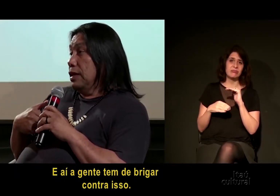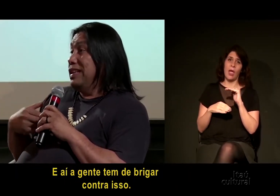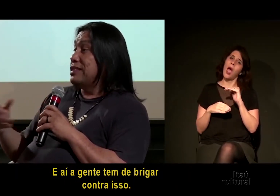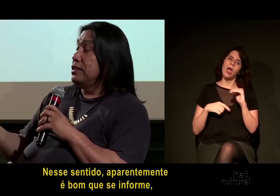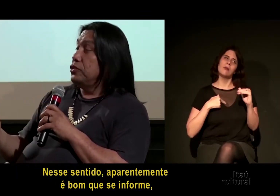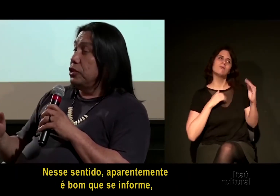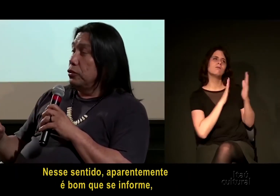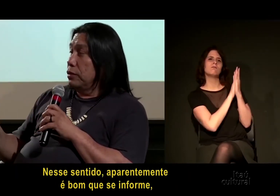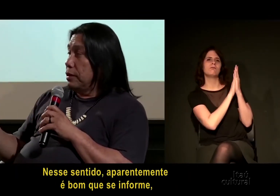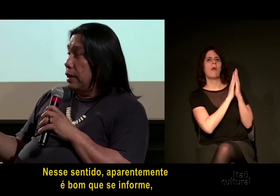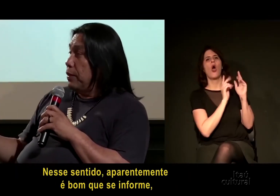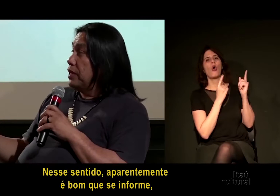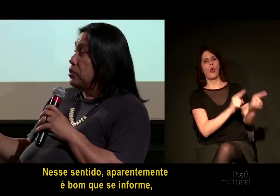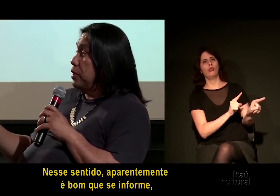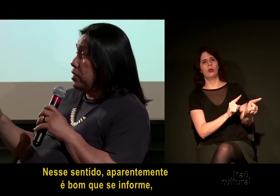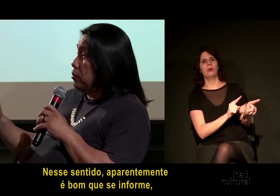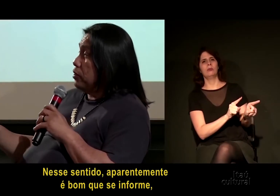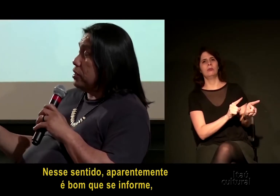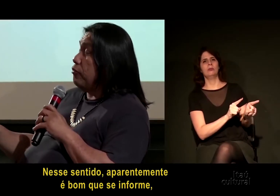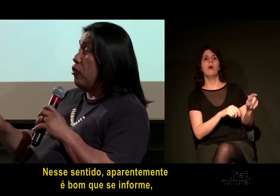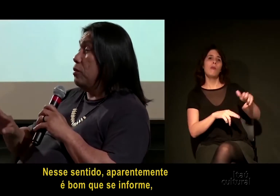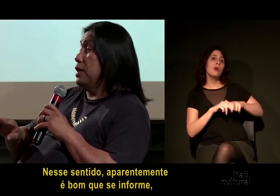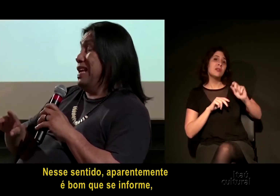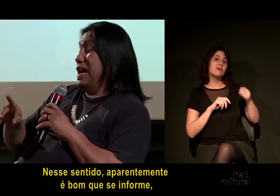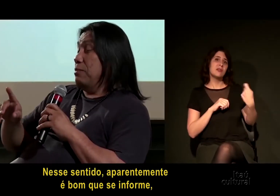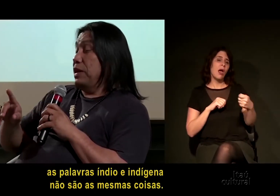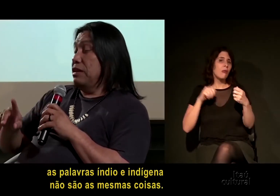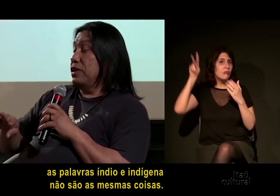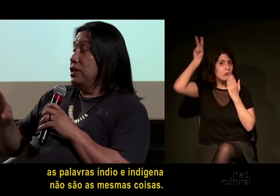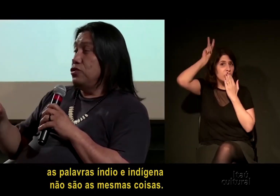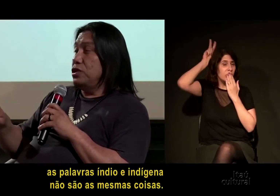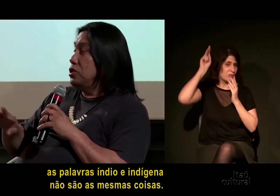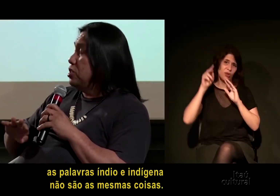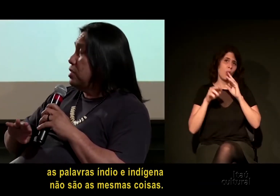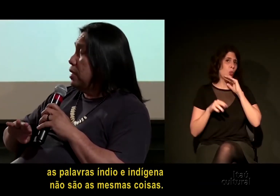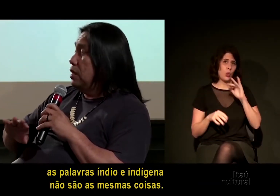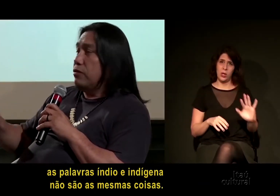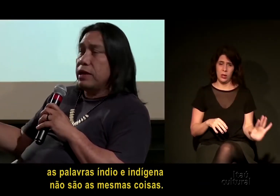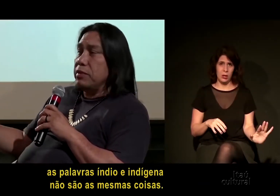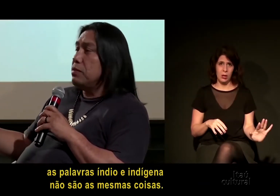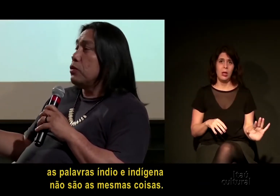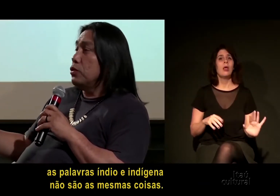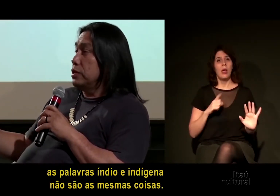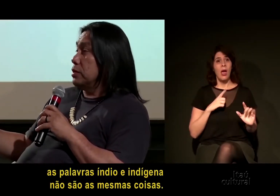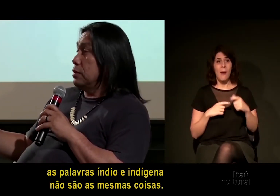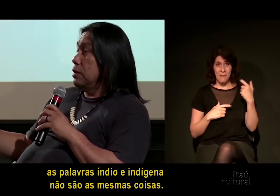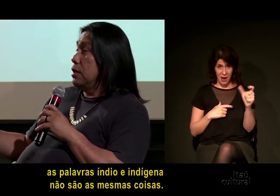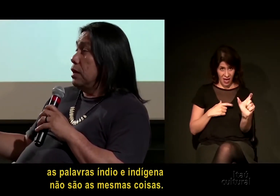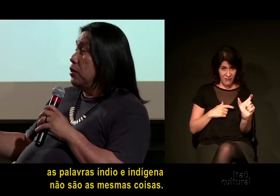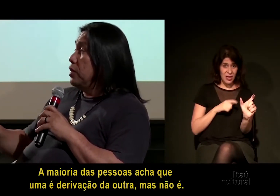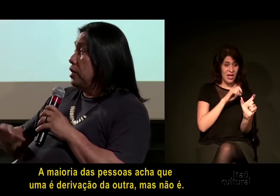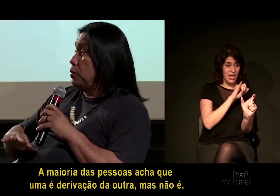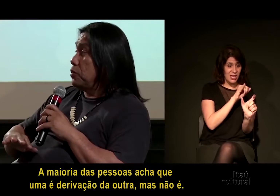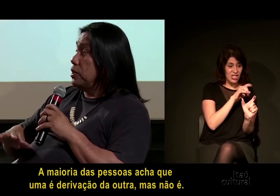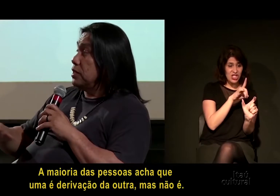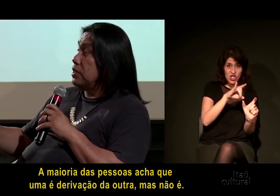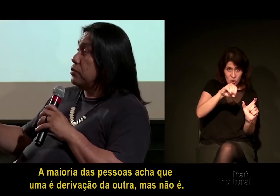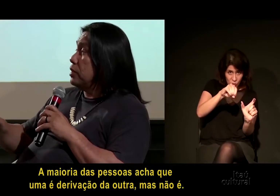Nesse sentido, aparentemente, é bom que se informe, a palavra índio e indígena não é a mesma coisa. A maioria das pessoas acham que